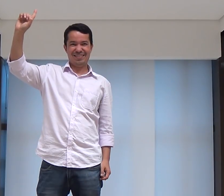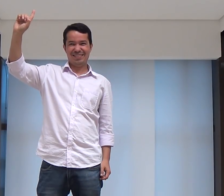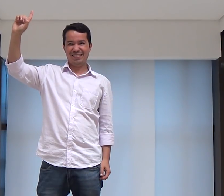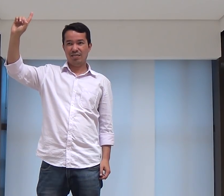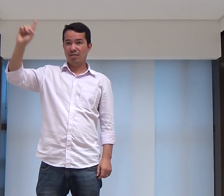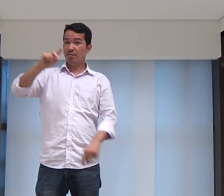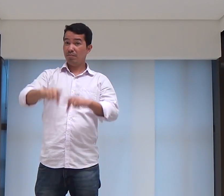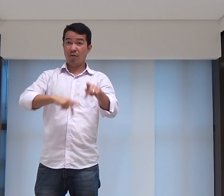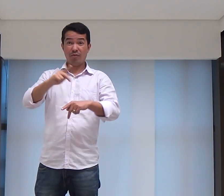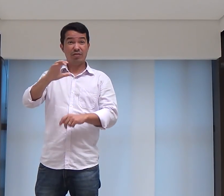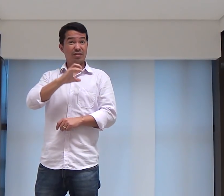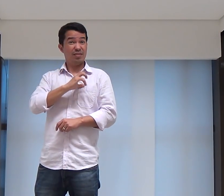Deus.